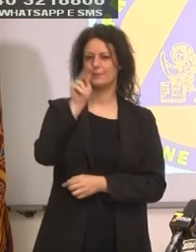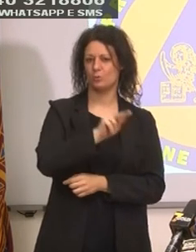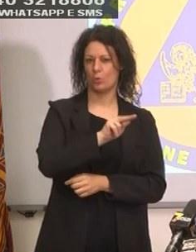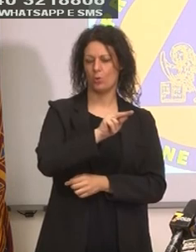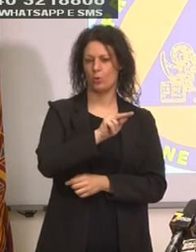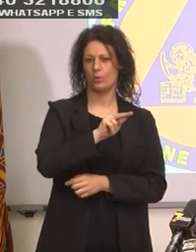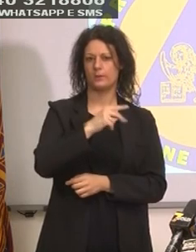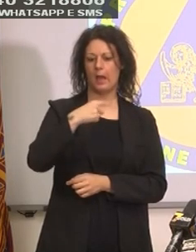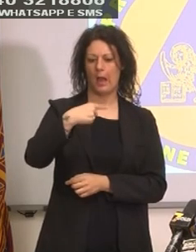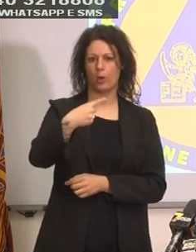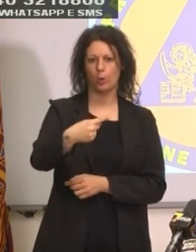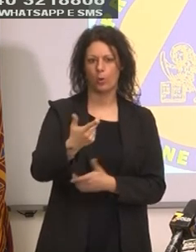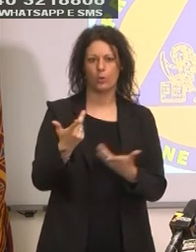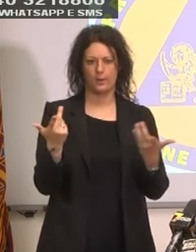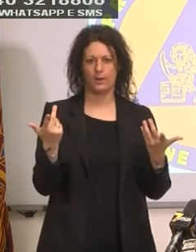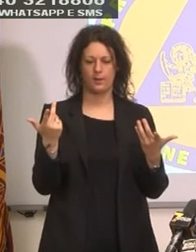continua sto guazzabuglio